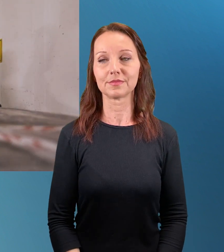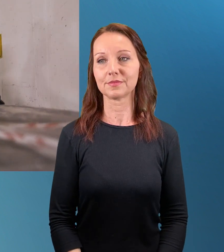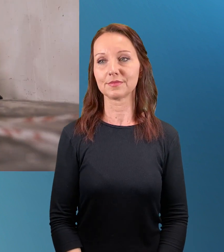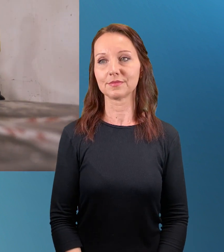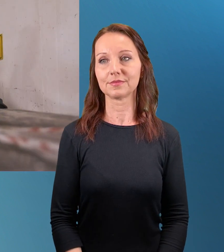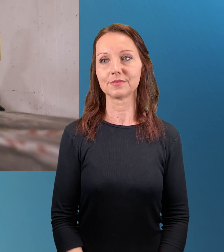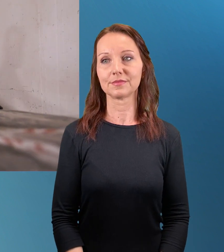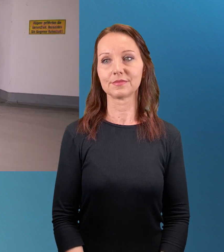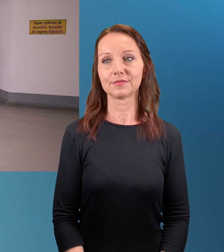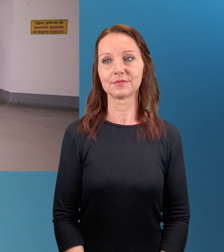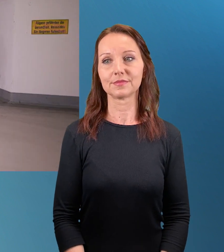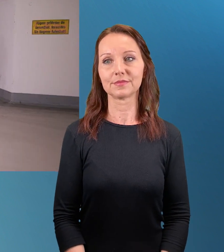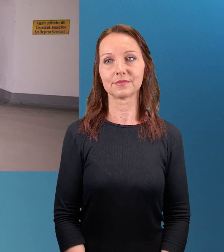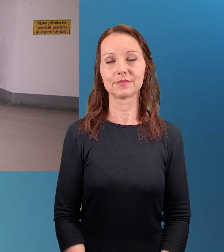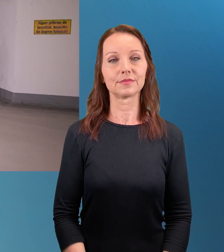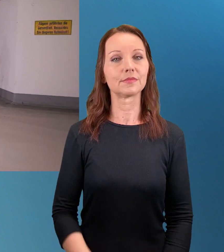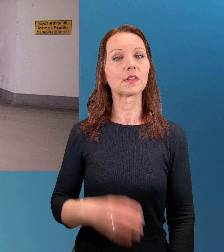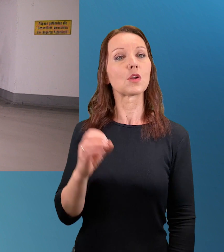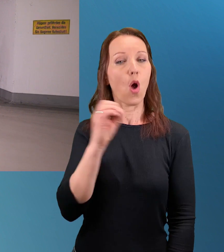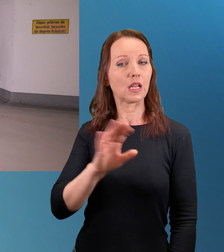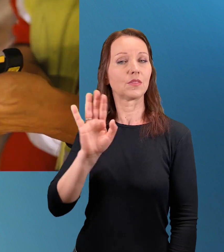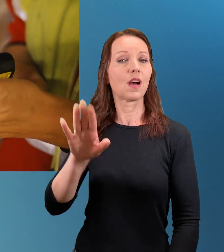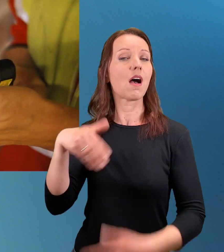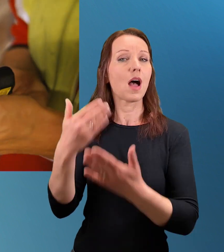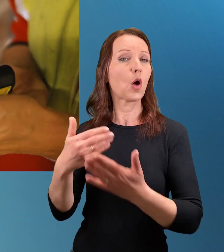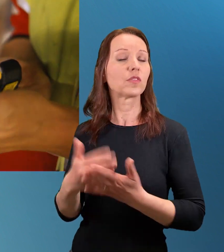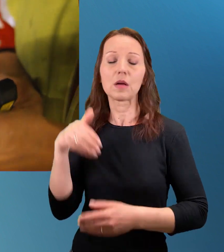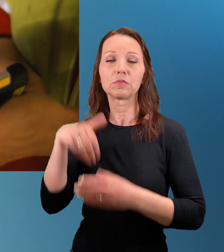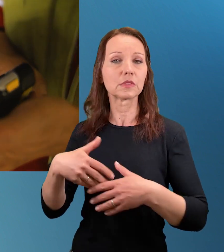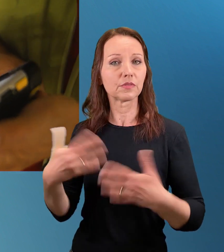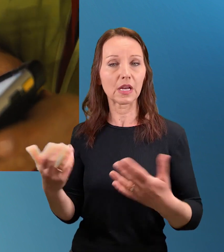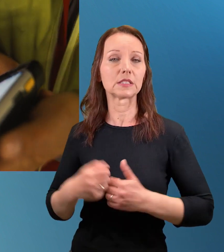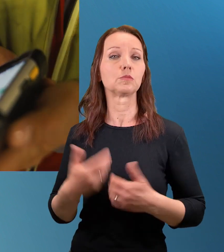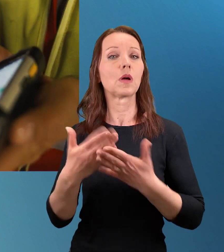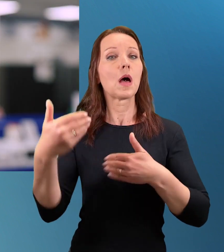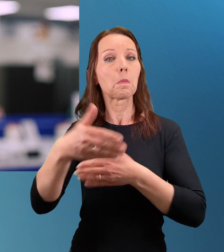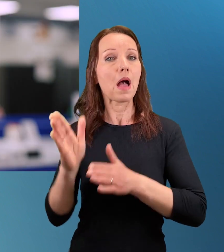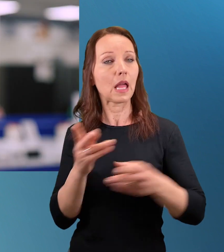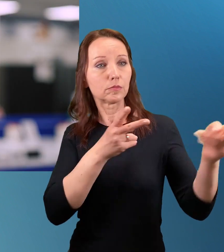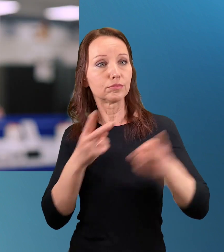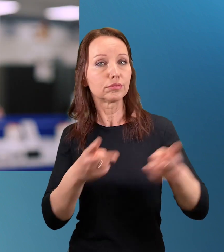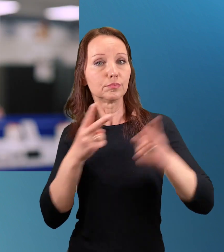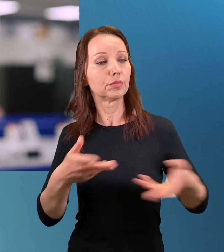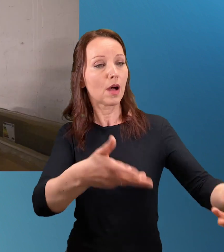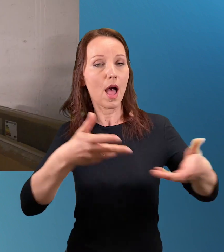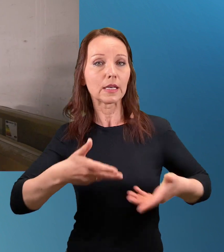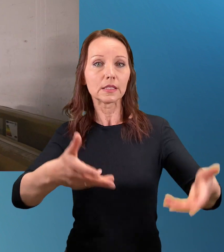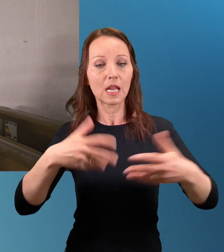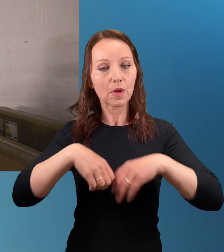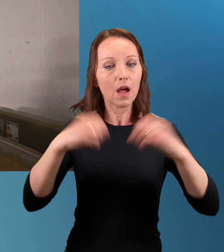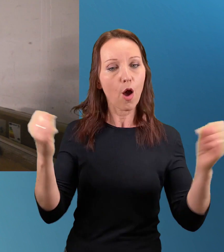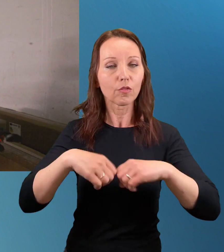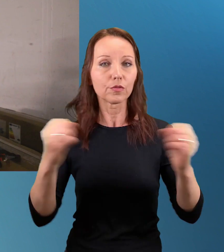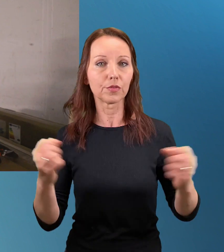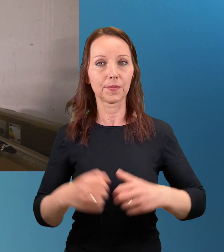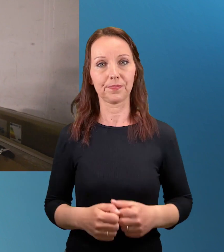Die Aufgaben von Oliver umfassen, dass er Pakete annimmt. Er packt Pakete aus. Ich tue